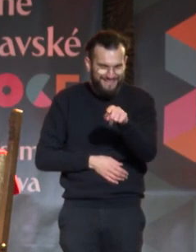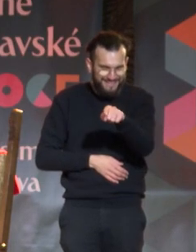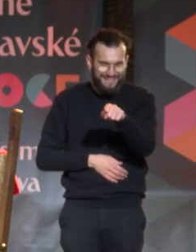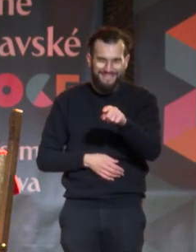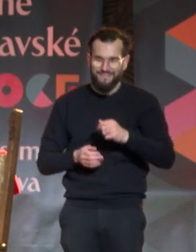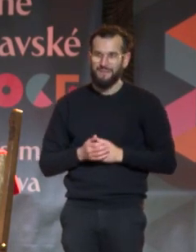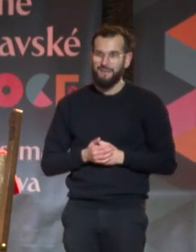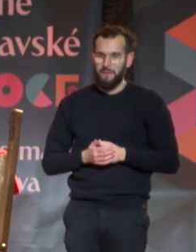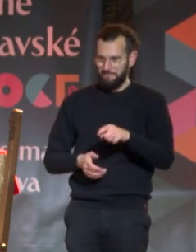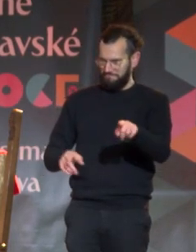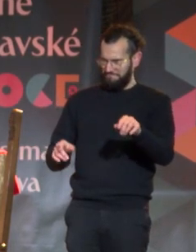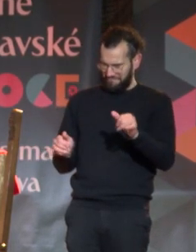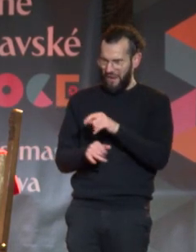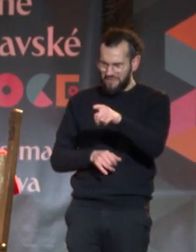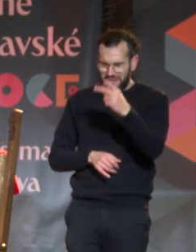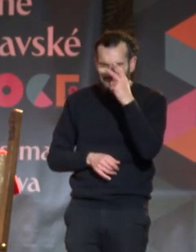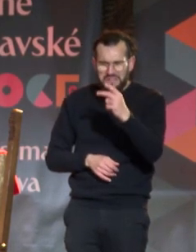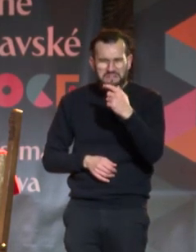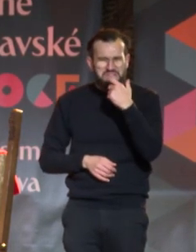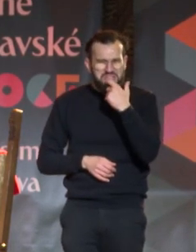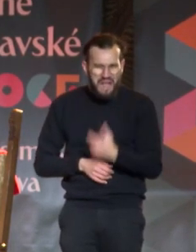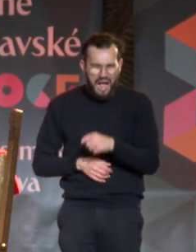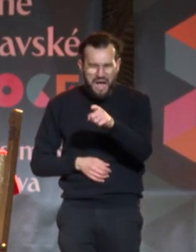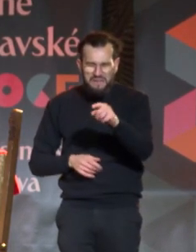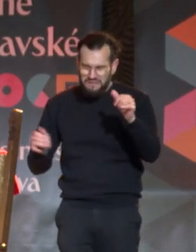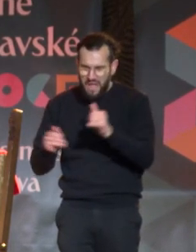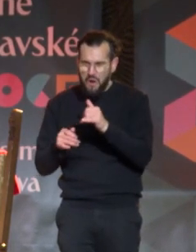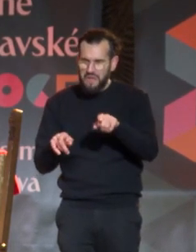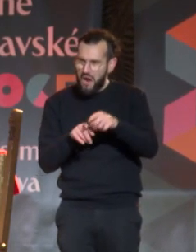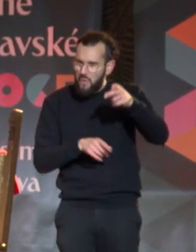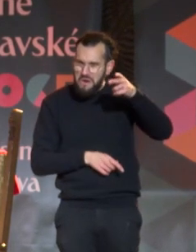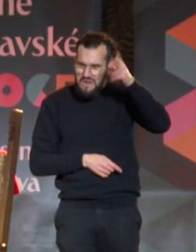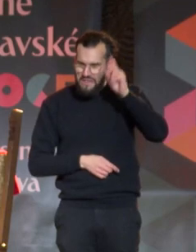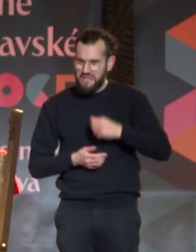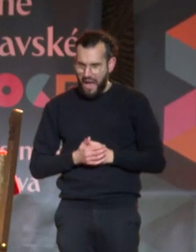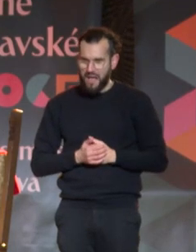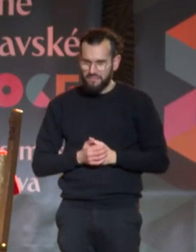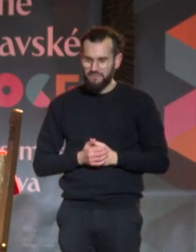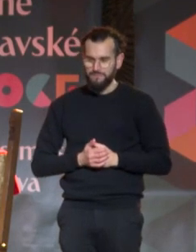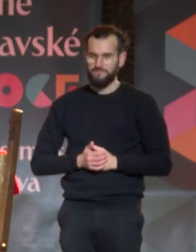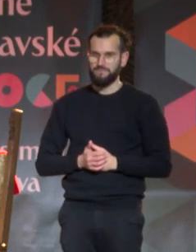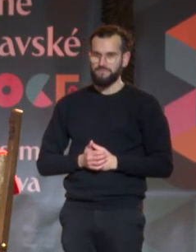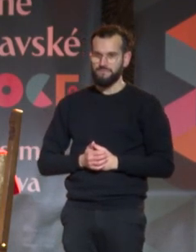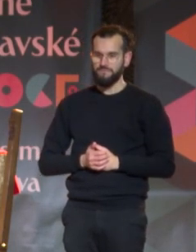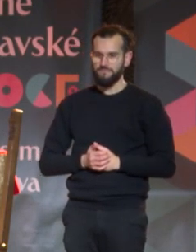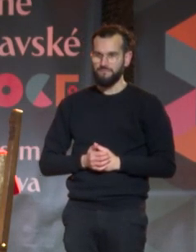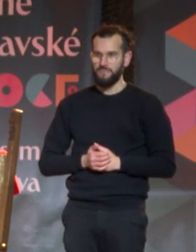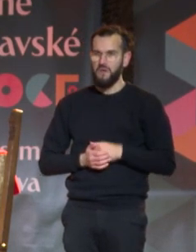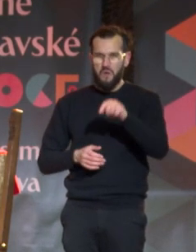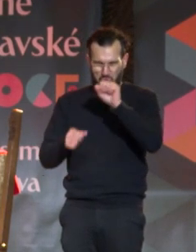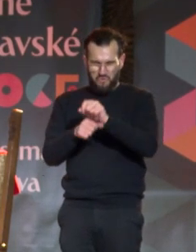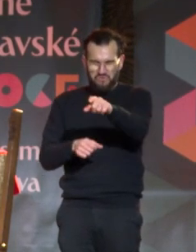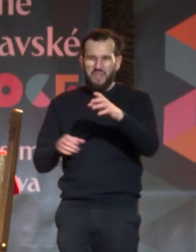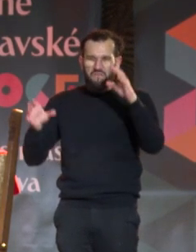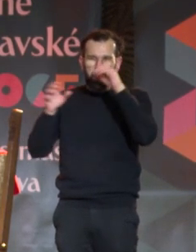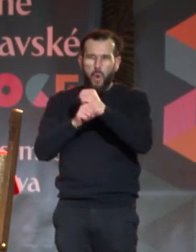je to taký starý, zachmúrený náčelník. Posledný svojho druhu. Po nociach